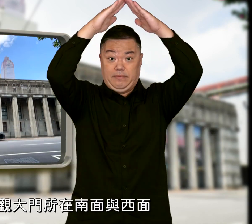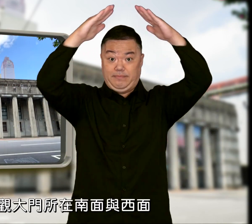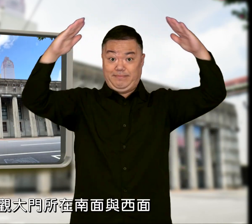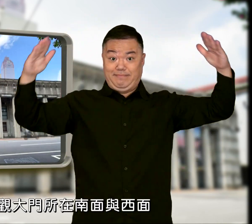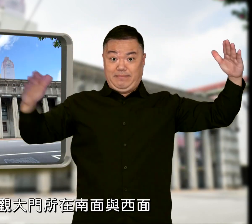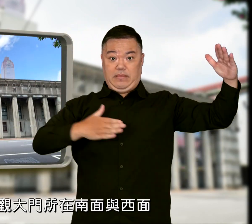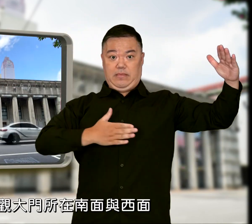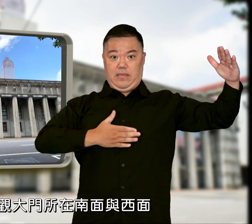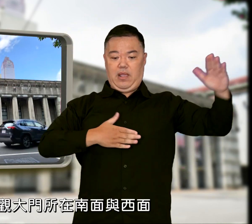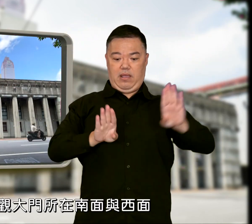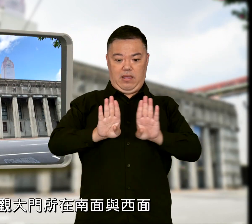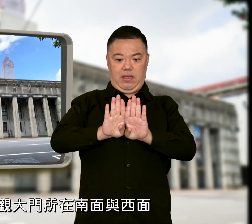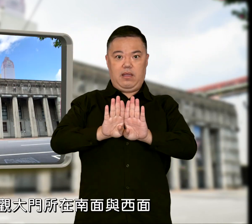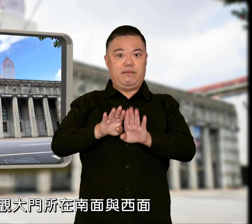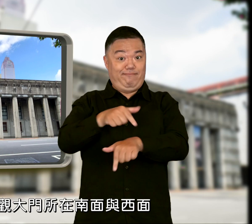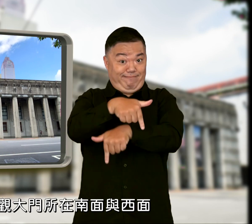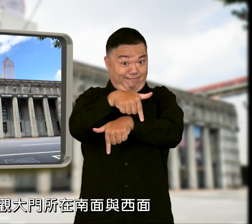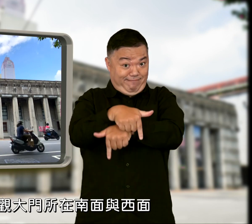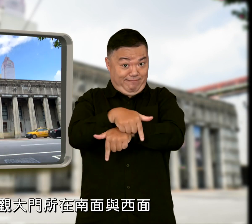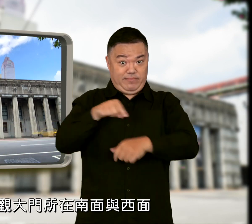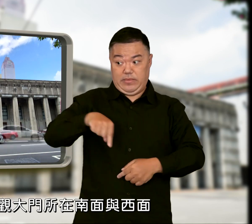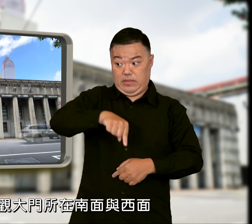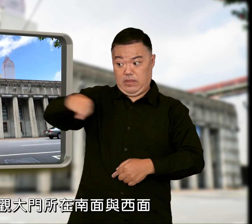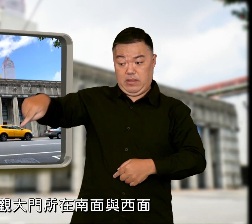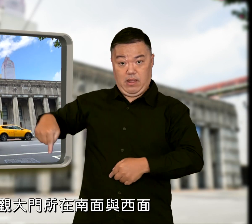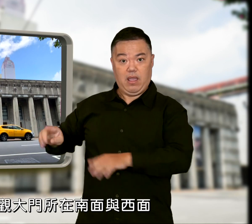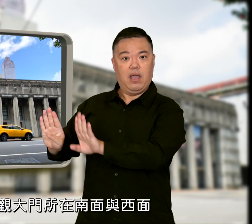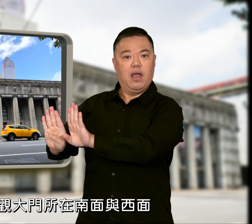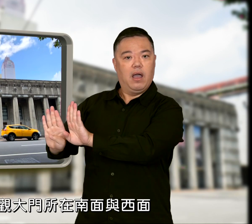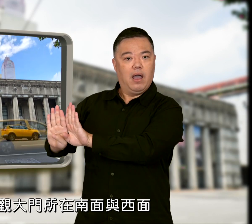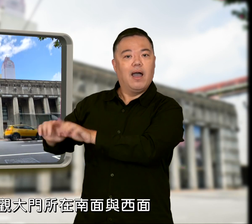建筑外观大门所在南面与西面，